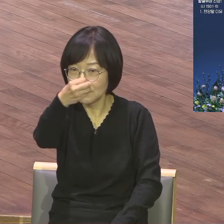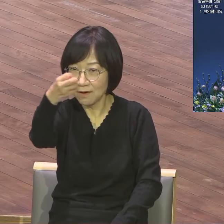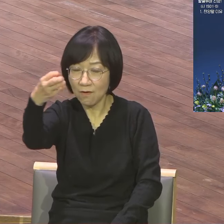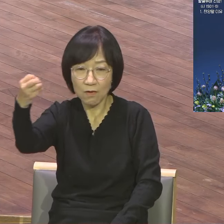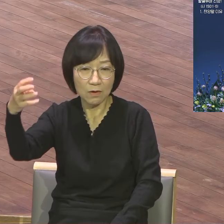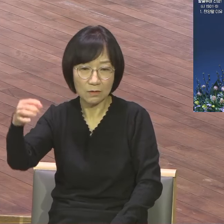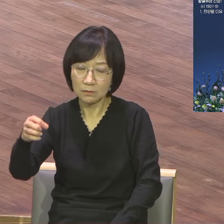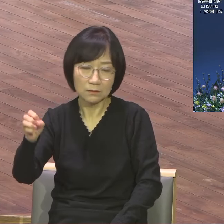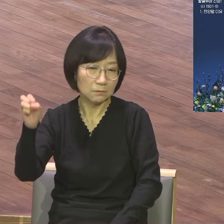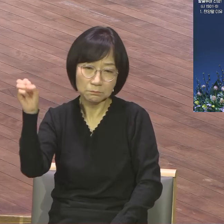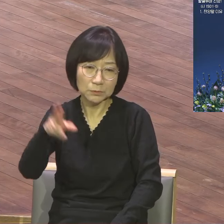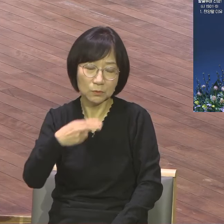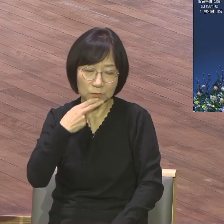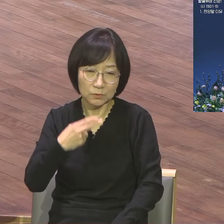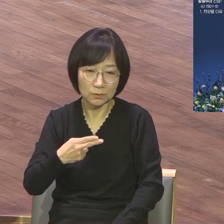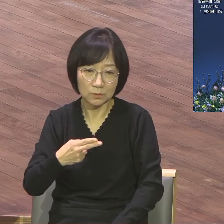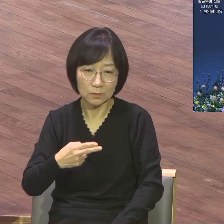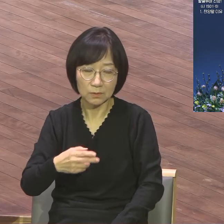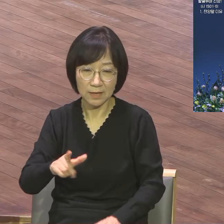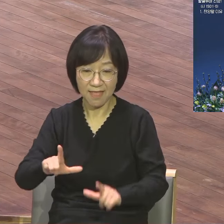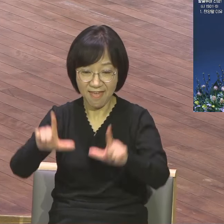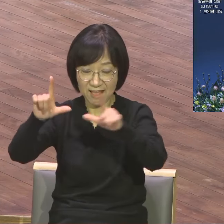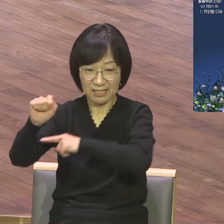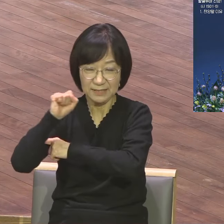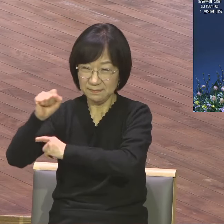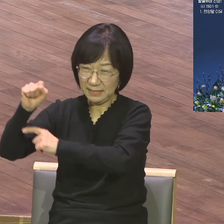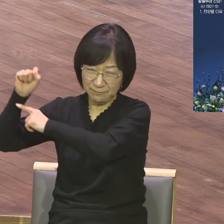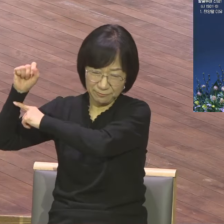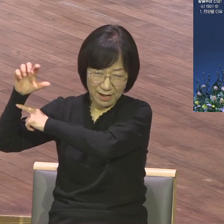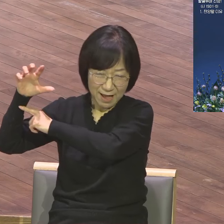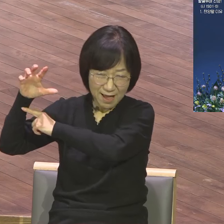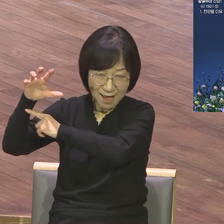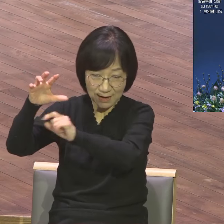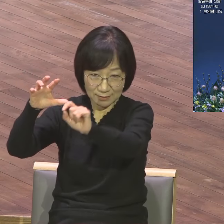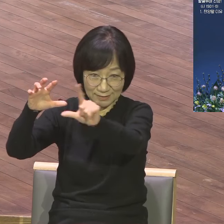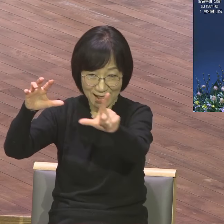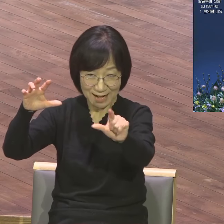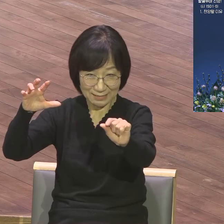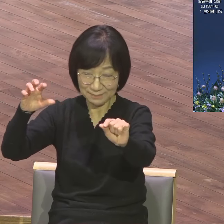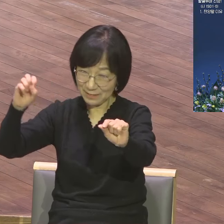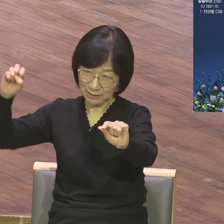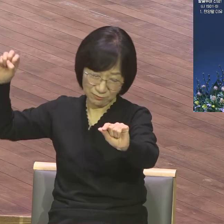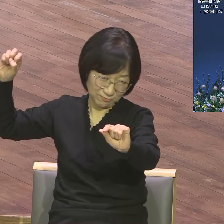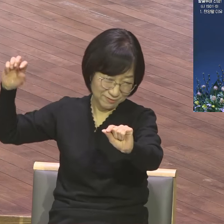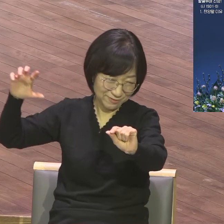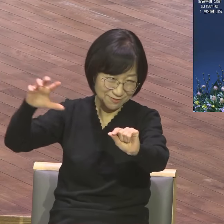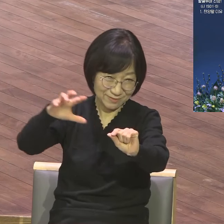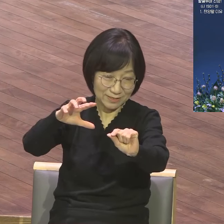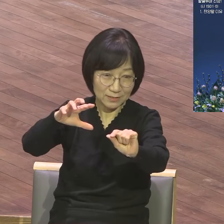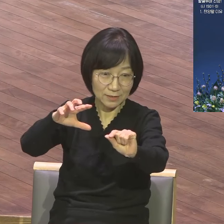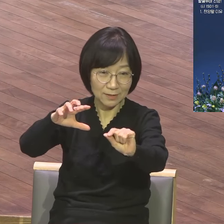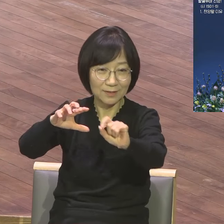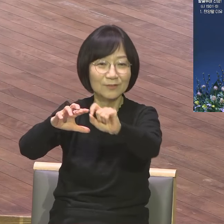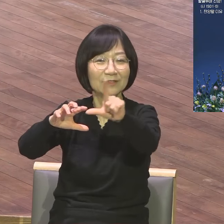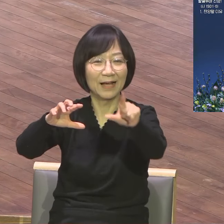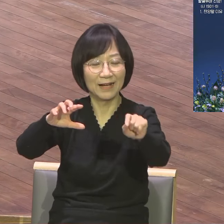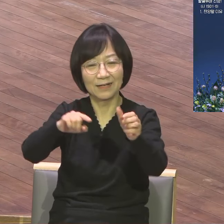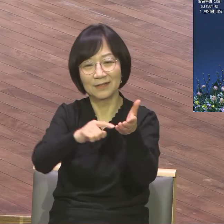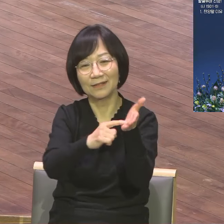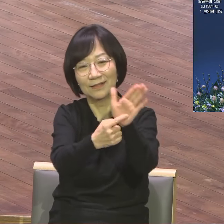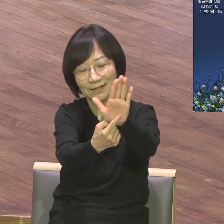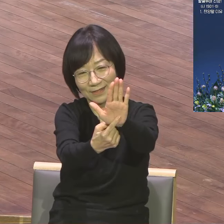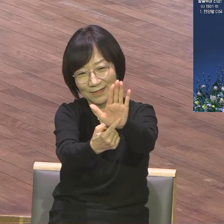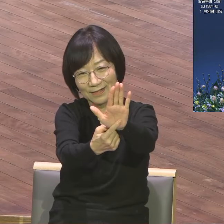해가 빛을 발합니다. 달이 반사받아가지고 달이 여러분 그 보이죠? 여기